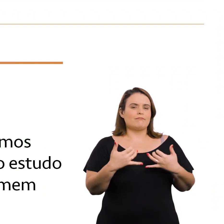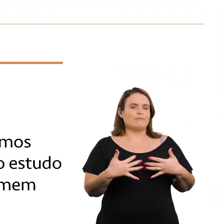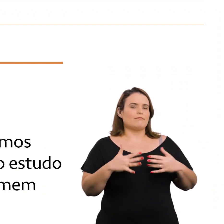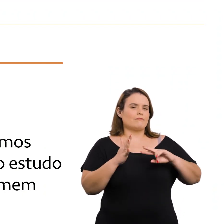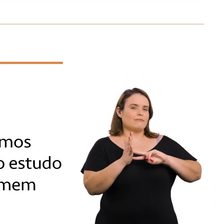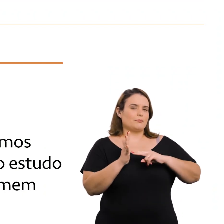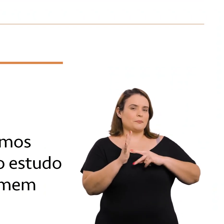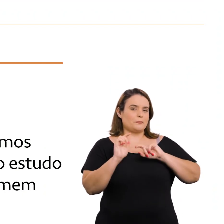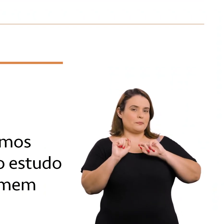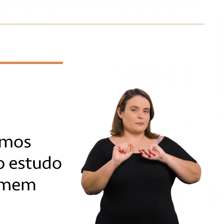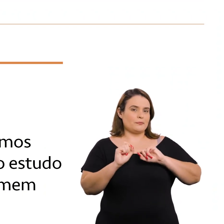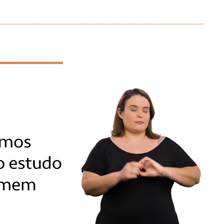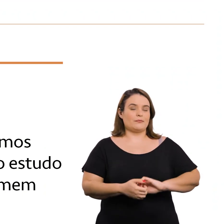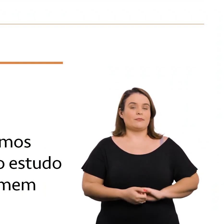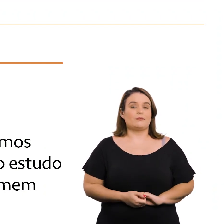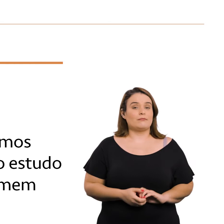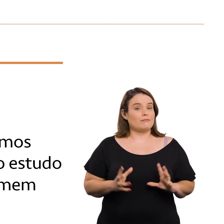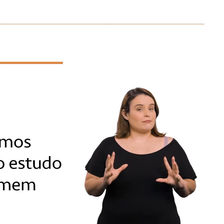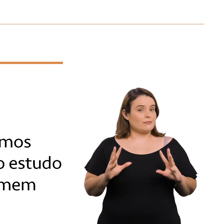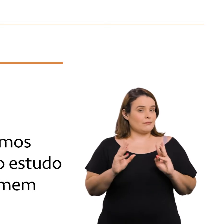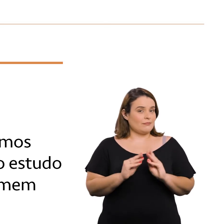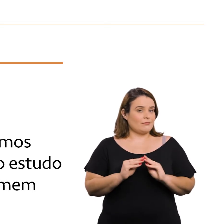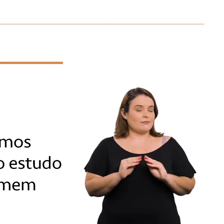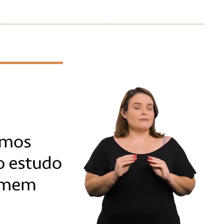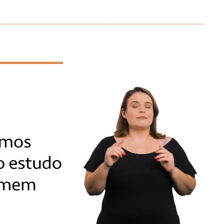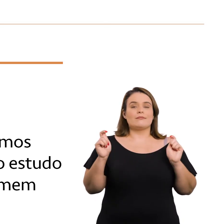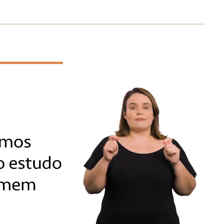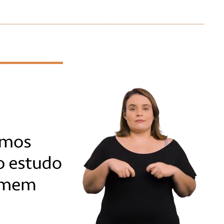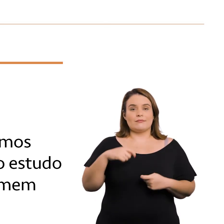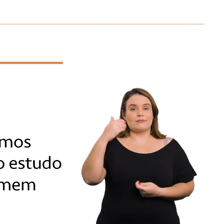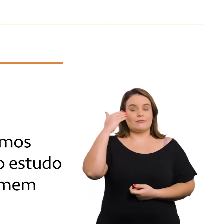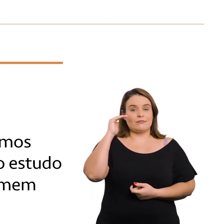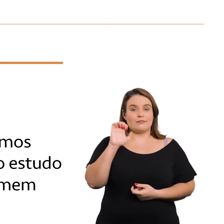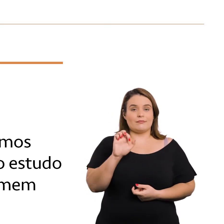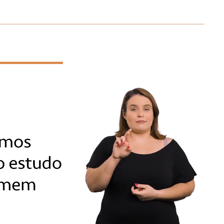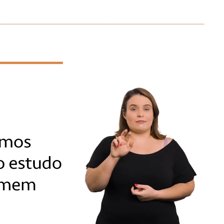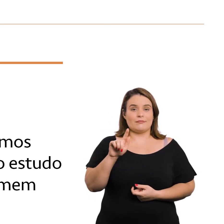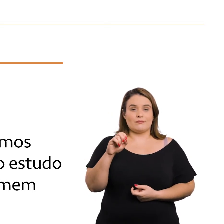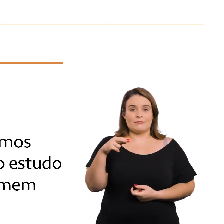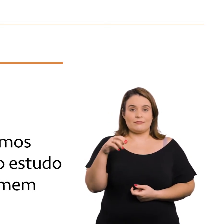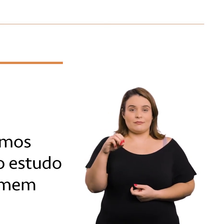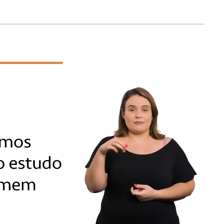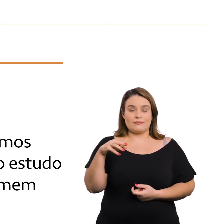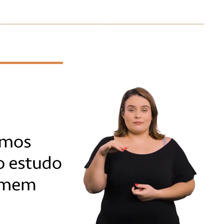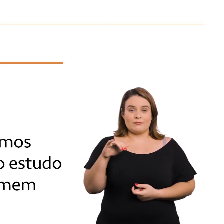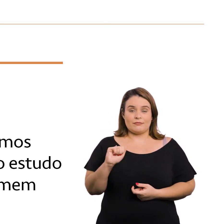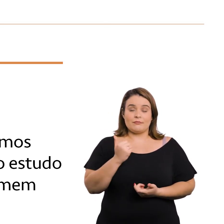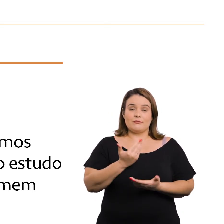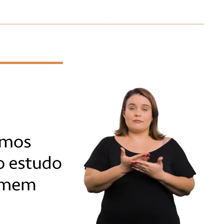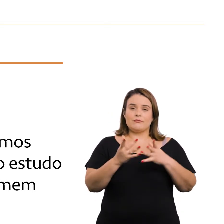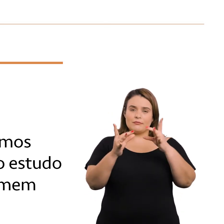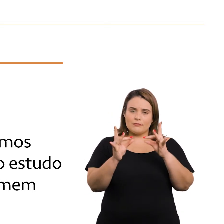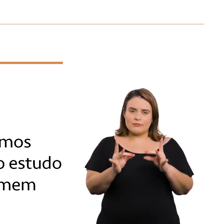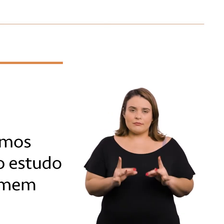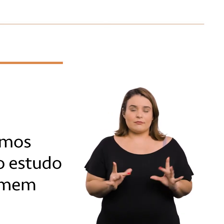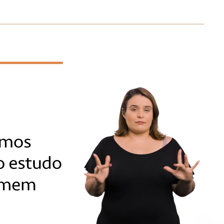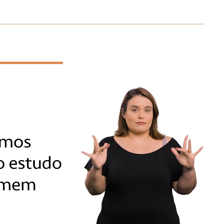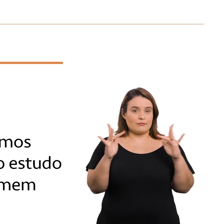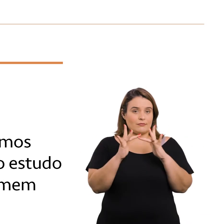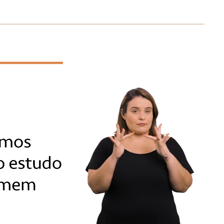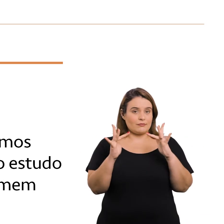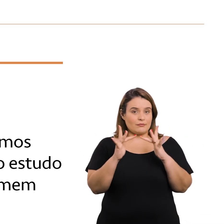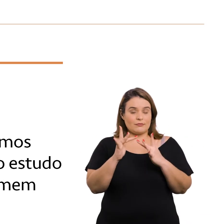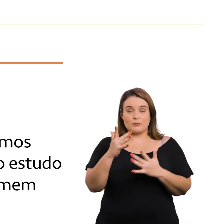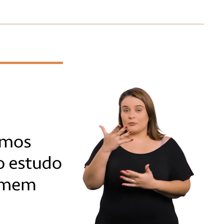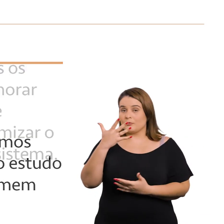Definição de ergonomia. De maneira resumida, podemos entender ergonomia como o estudo detalhado da relação do